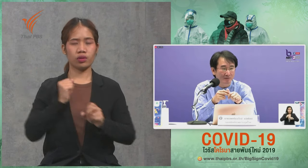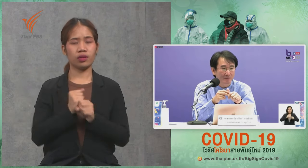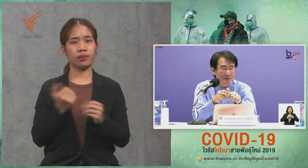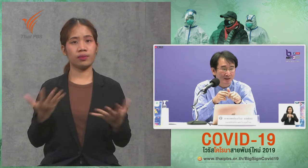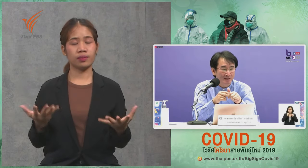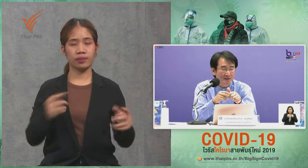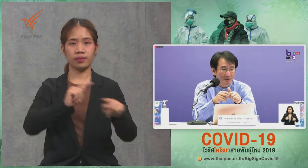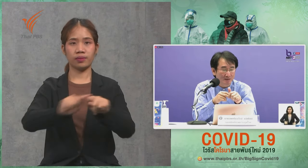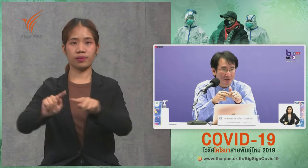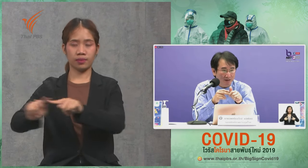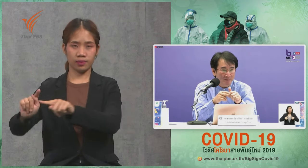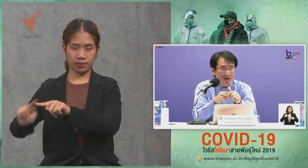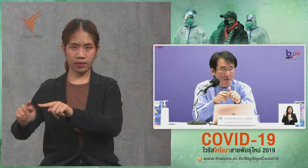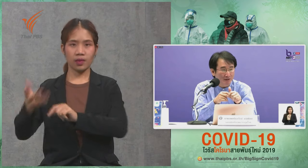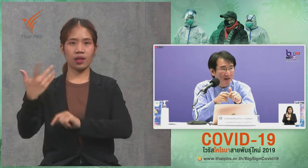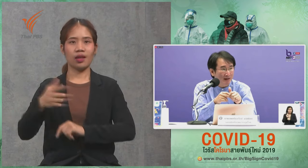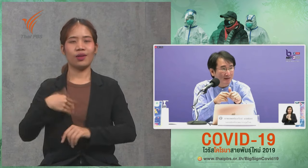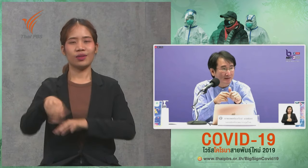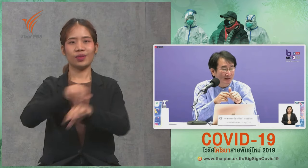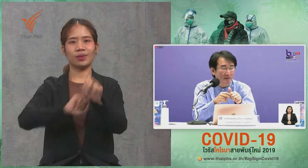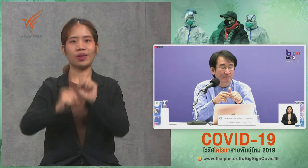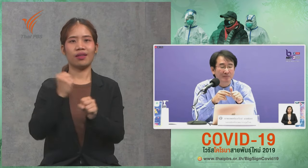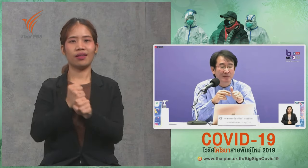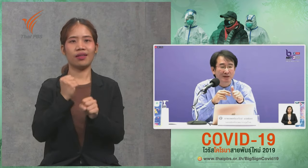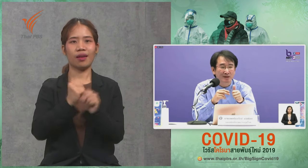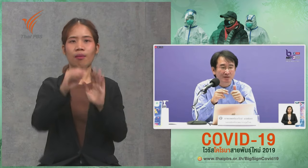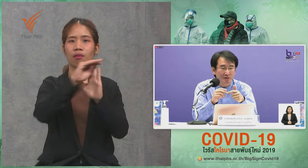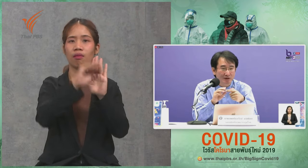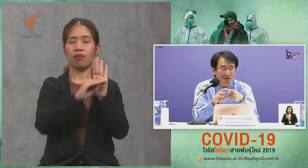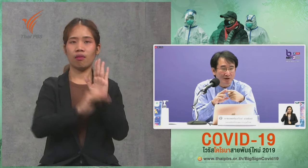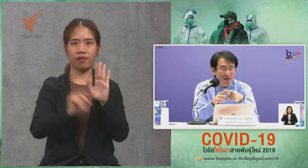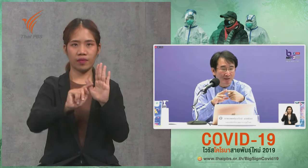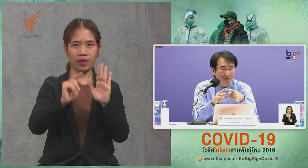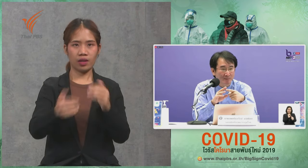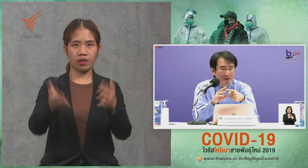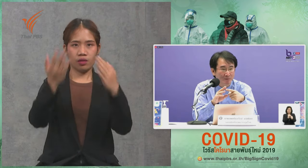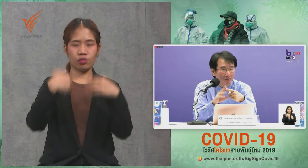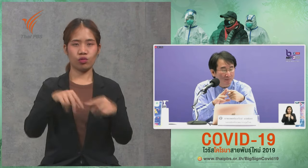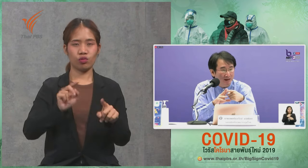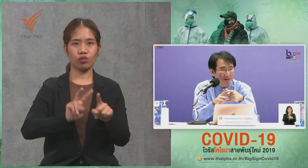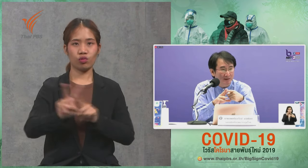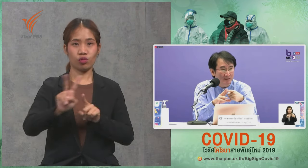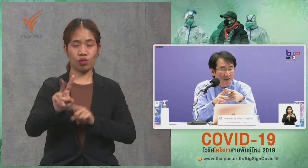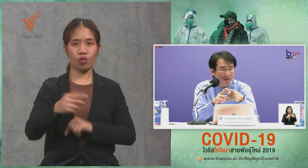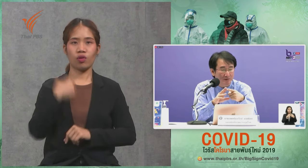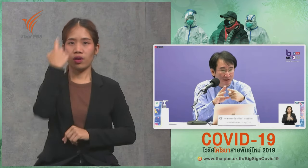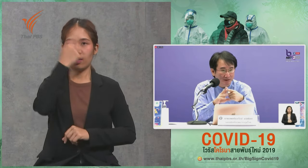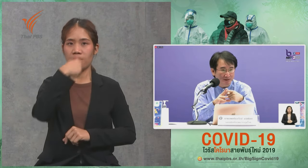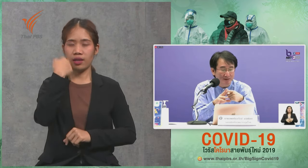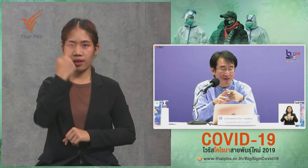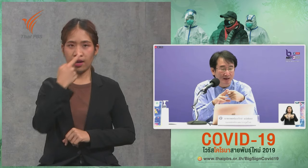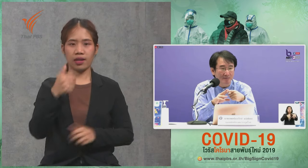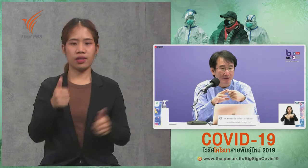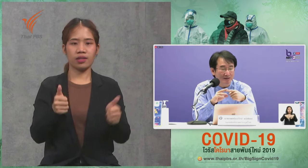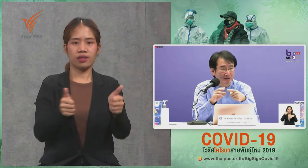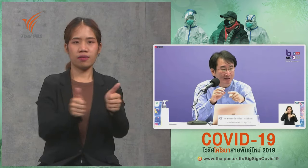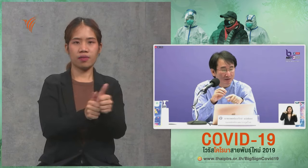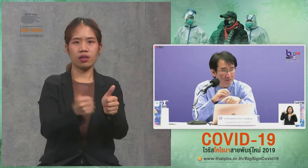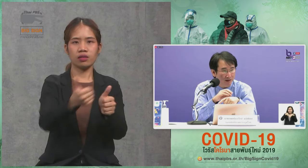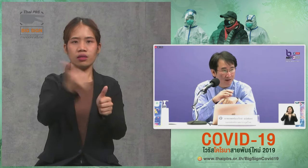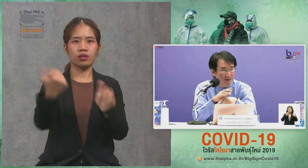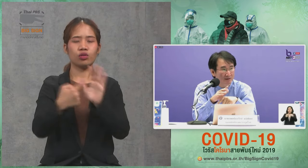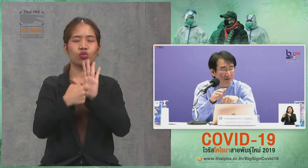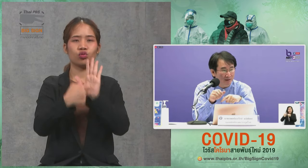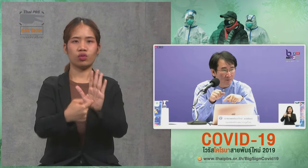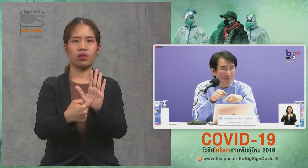แล้วก็จะปฏิบัติตัวยังไงนะครับส่วนที่สองนะครับก็จะเป็นผู้สัมผัสในส่วนอื่นๆนะครับอย่างเช่น